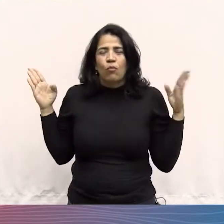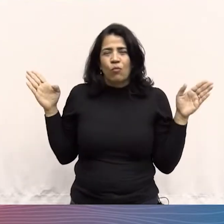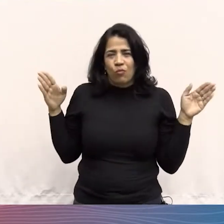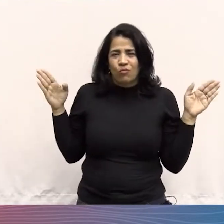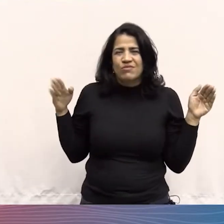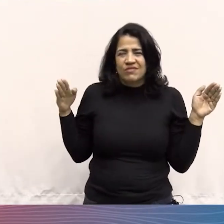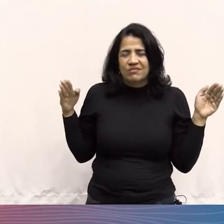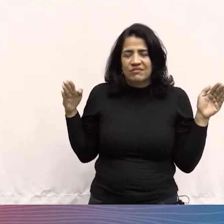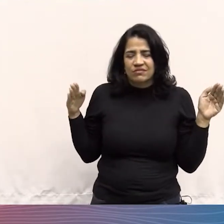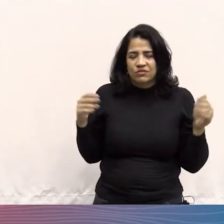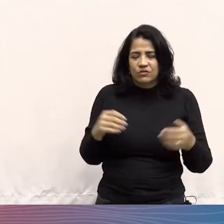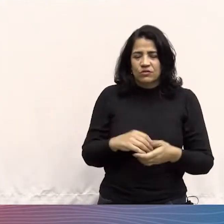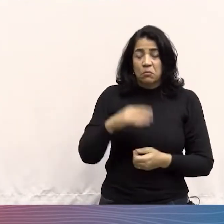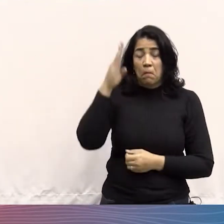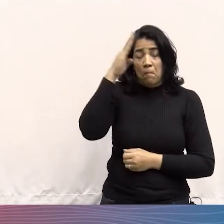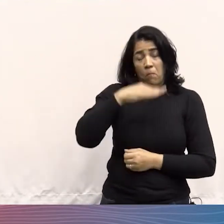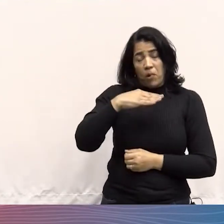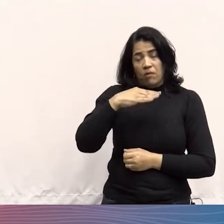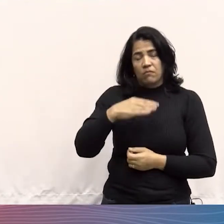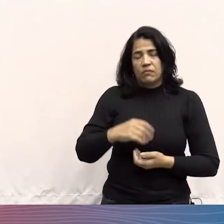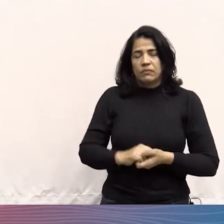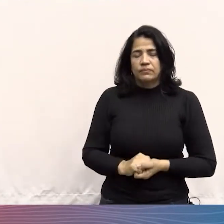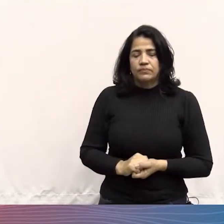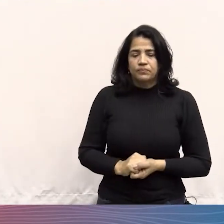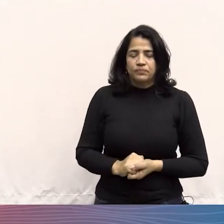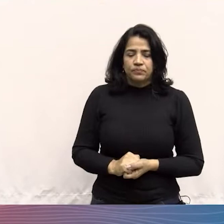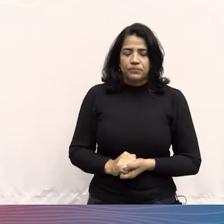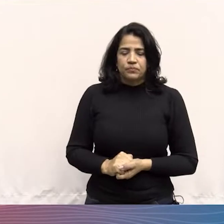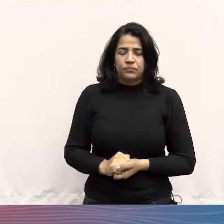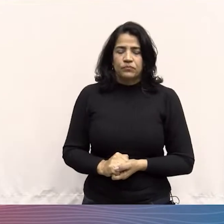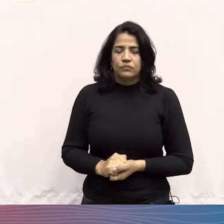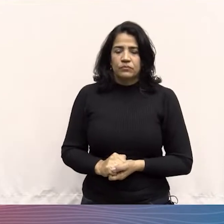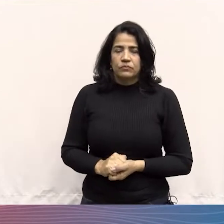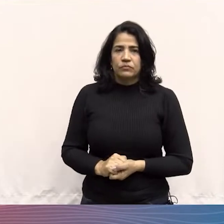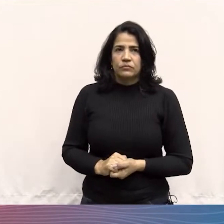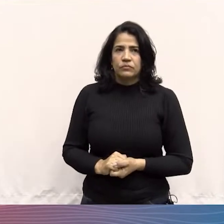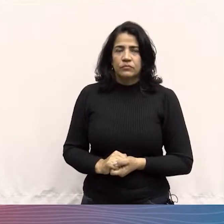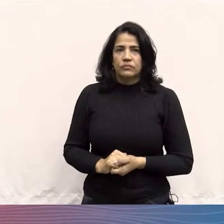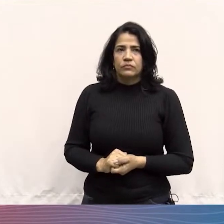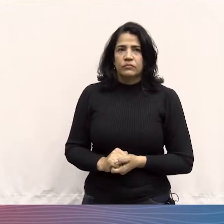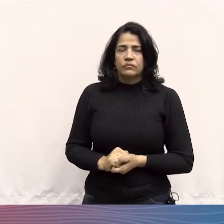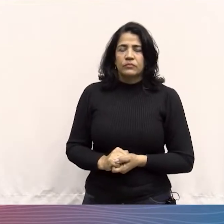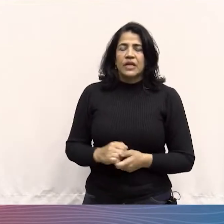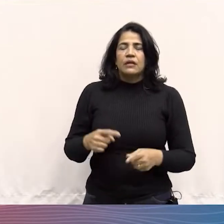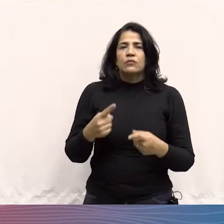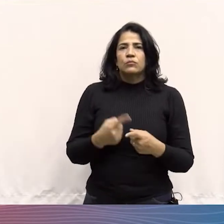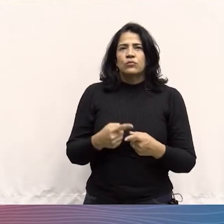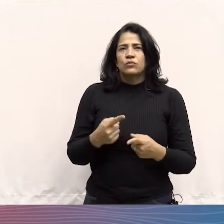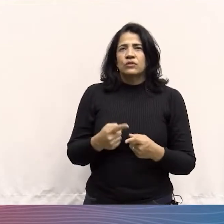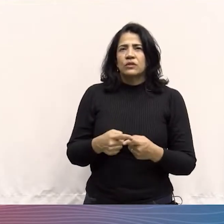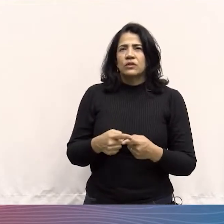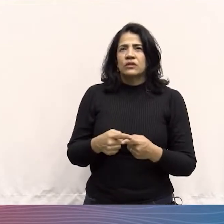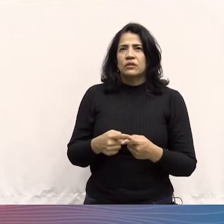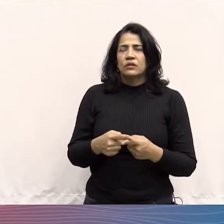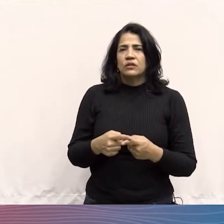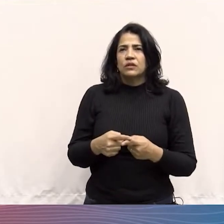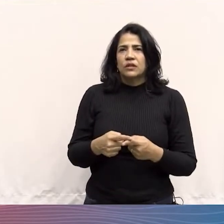Que deve ter, né, sei lá, porque em Êxodo, quando